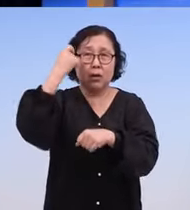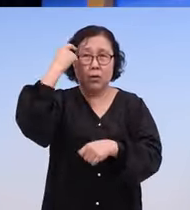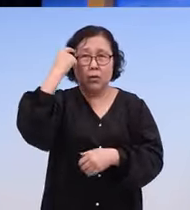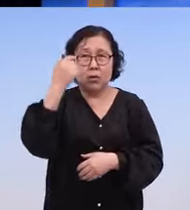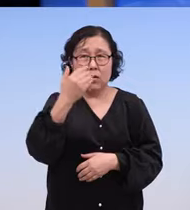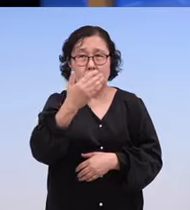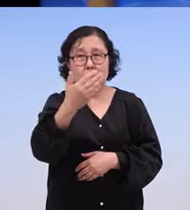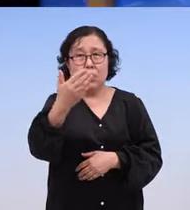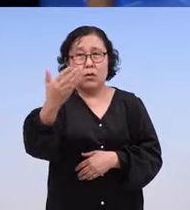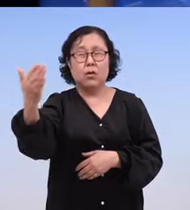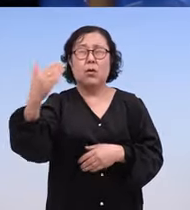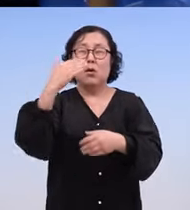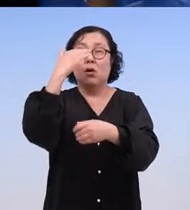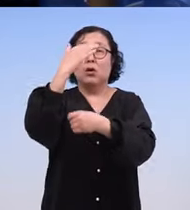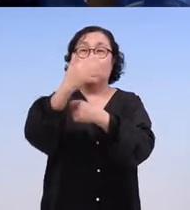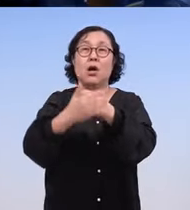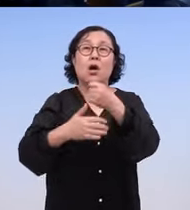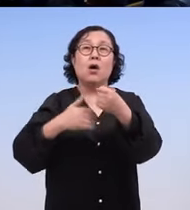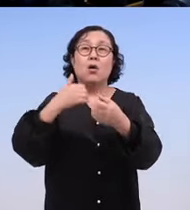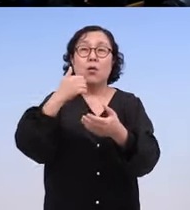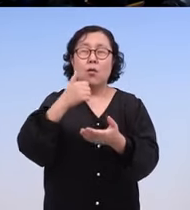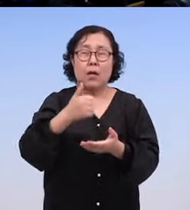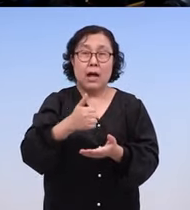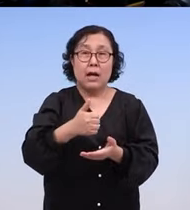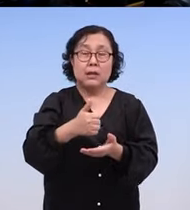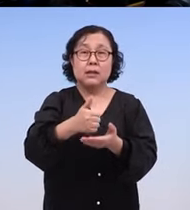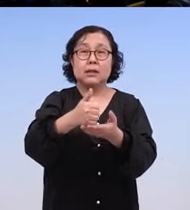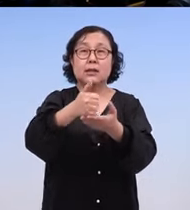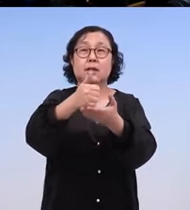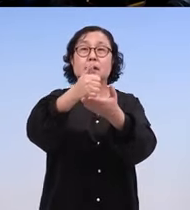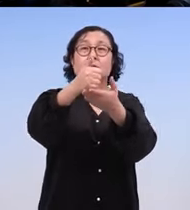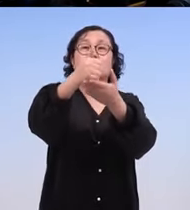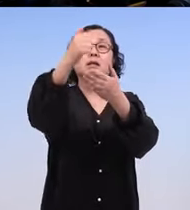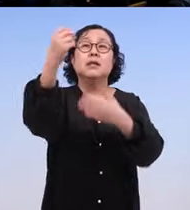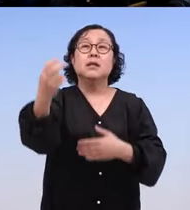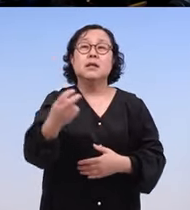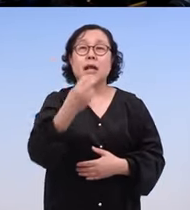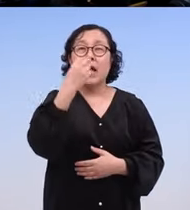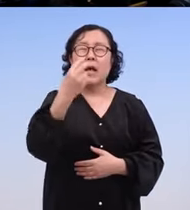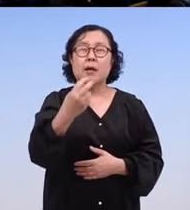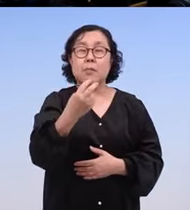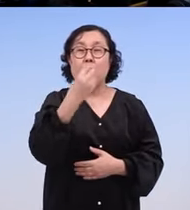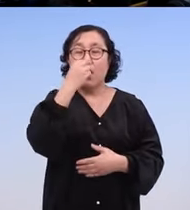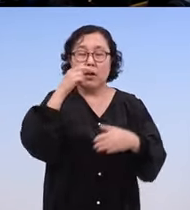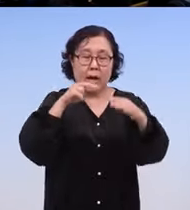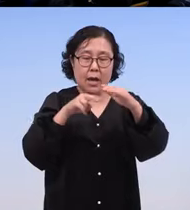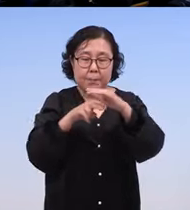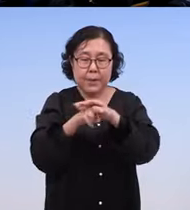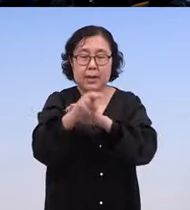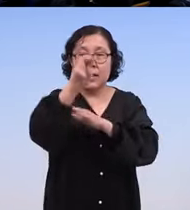내게 능력 주시는 그분이 계시기에 여호와는 생명의 피난처시니